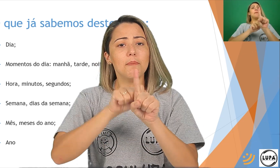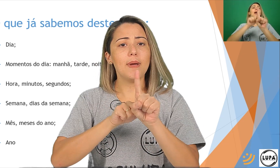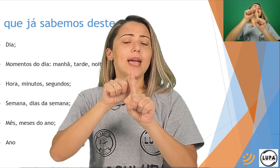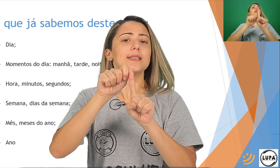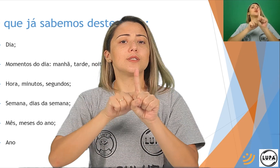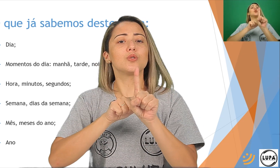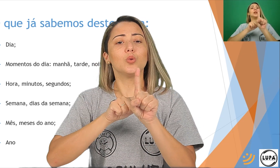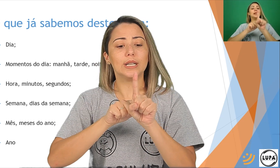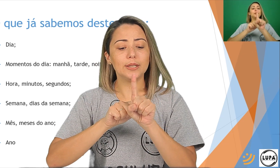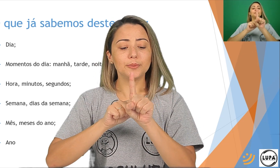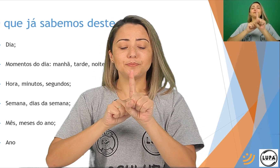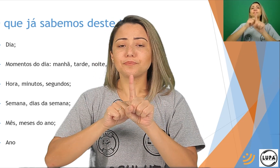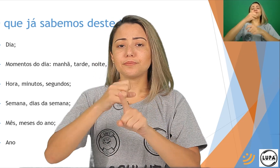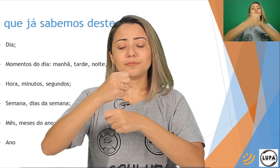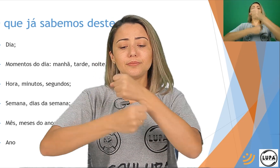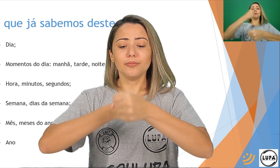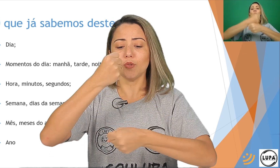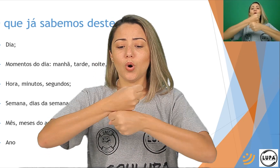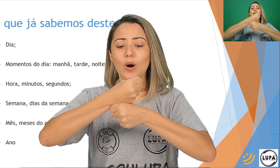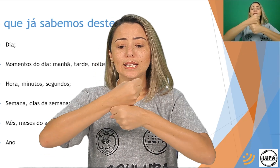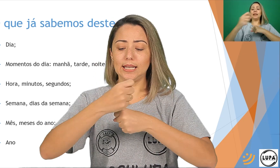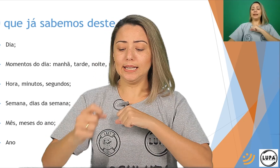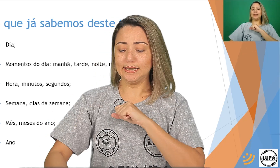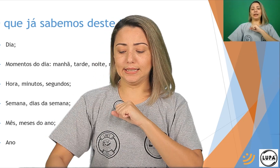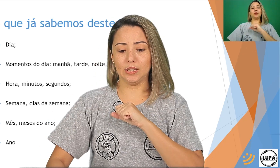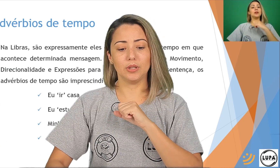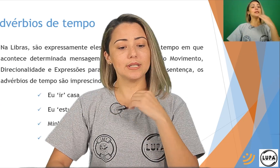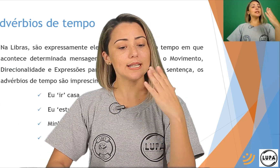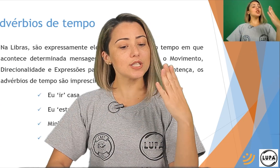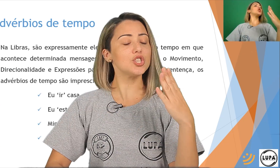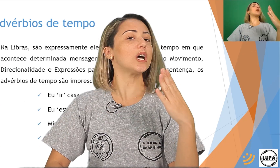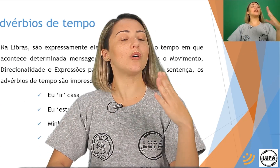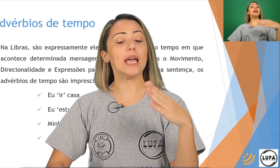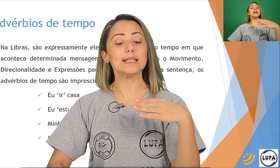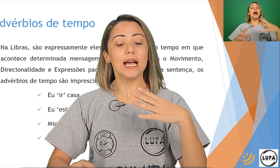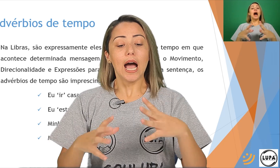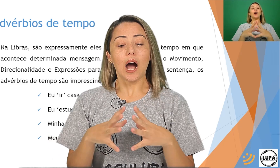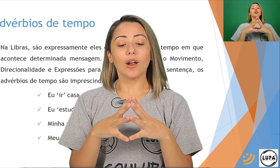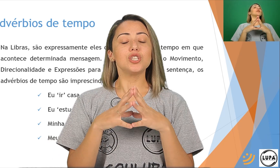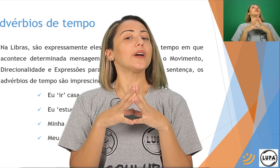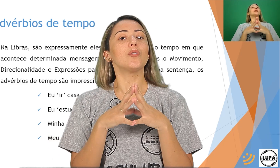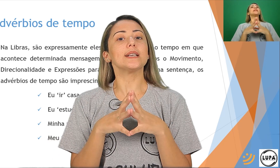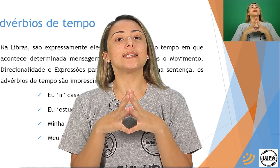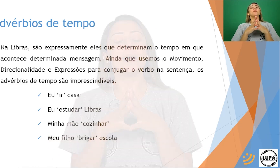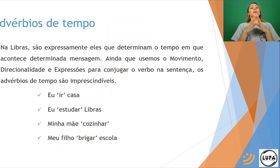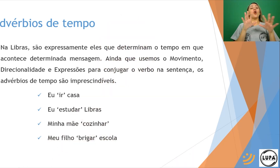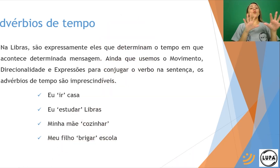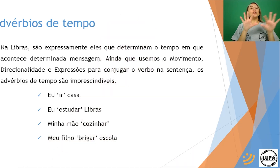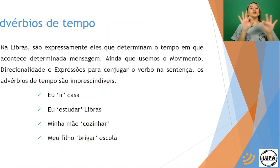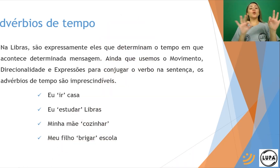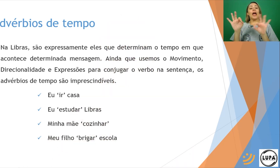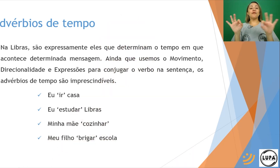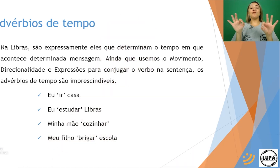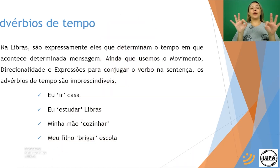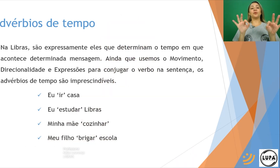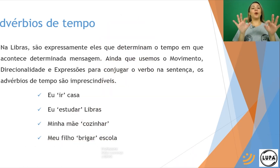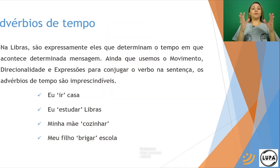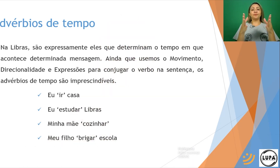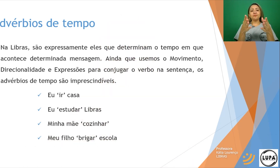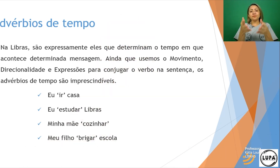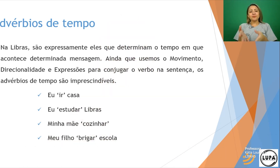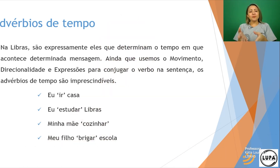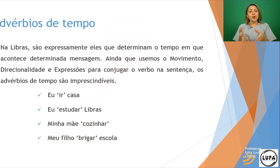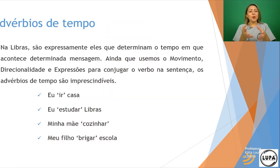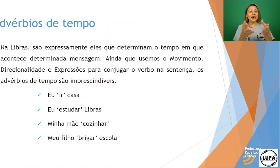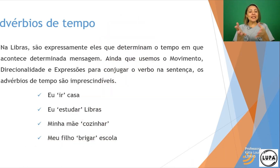semana, meses do ano ou aqui ano. Então esses daí a gente já conhece. Agora a gente vai conhecer como isso é feito.